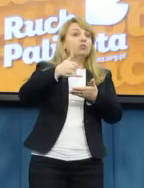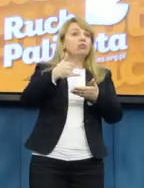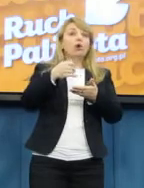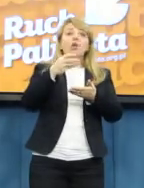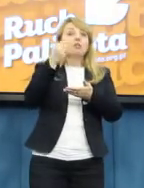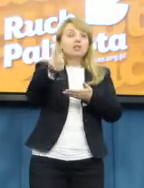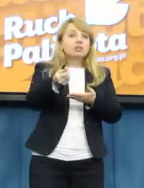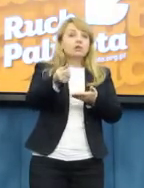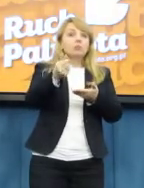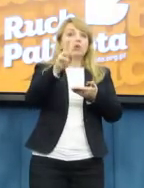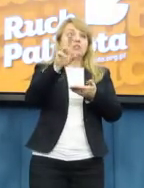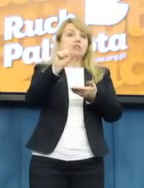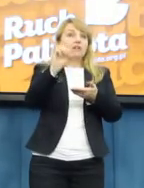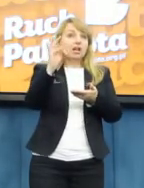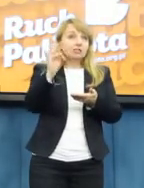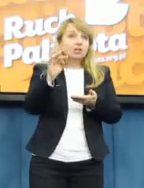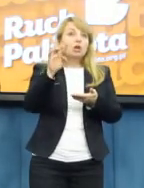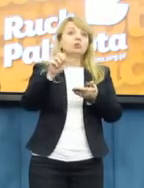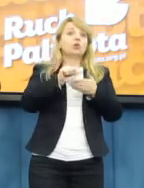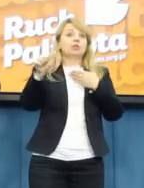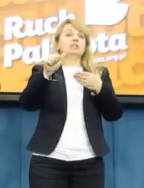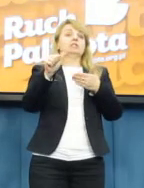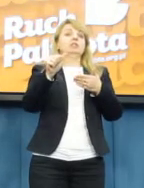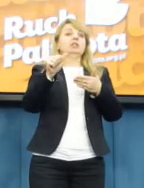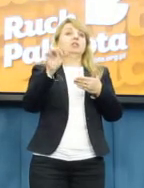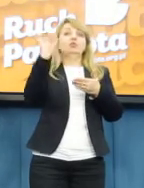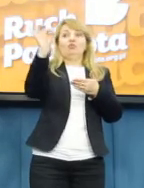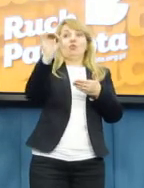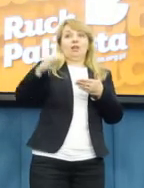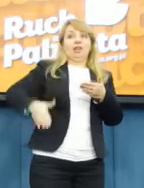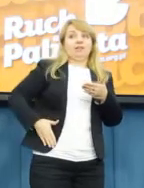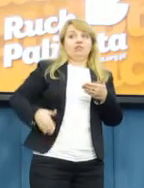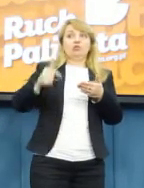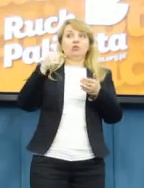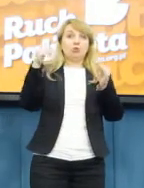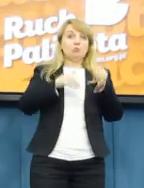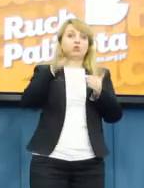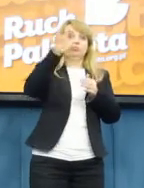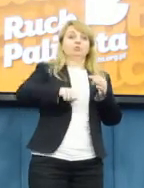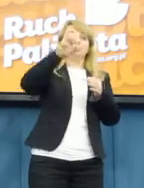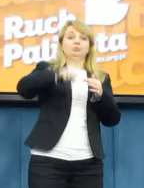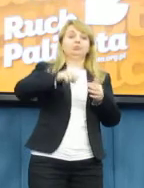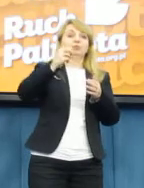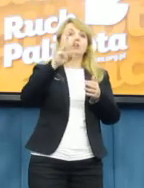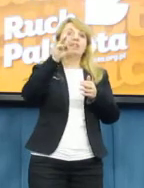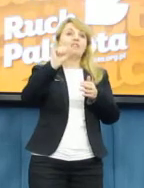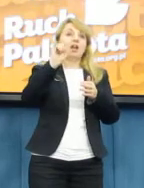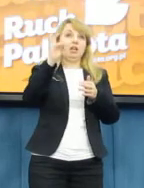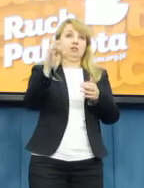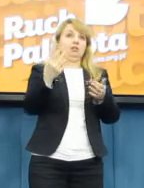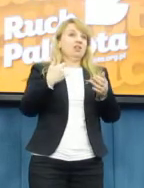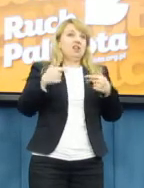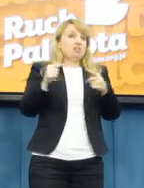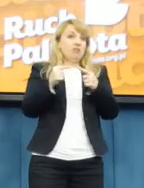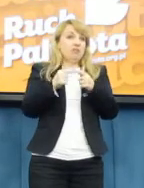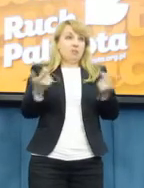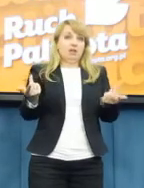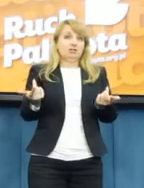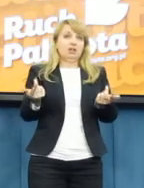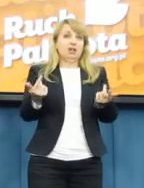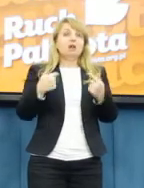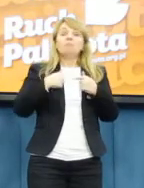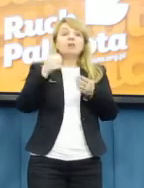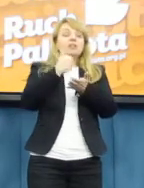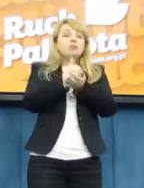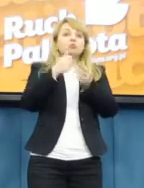kieszeni ściągać ten VAT. To jest kompletne postawienie jakby logiki na głowie, bo to oznacza, że będziemy odpowiadali za